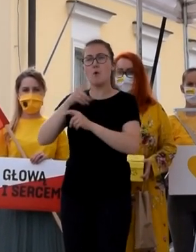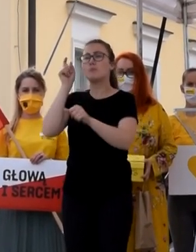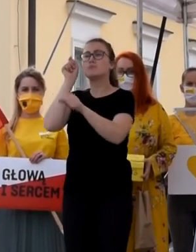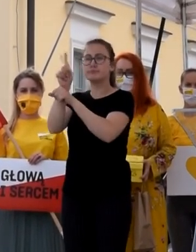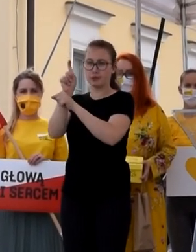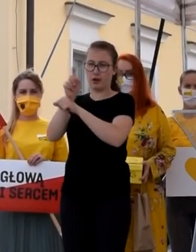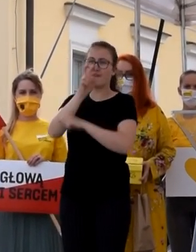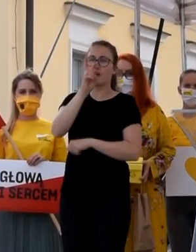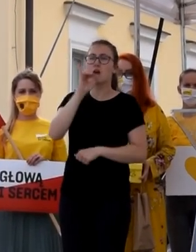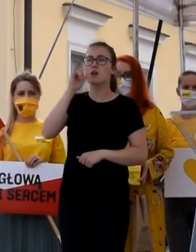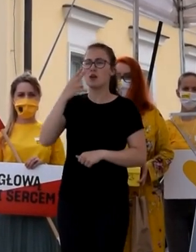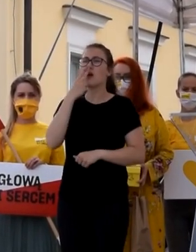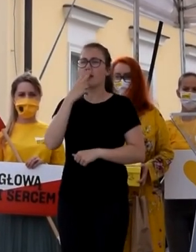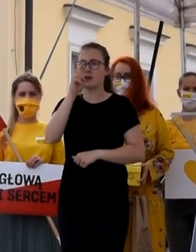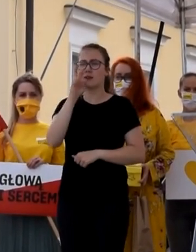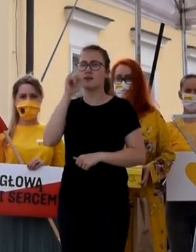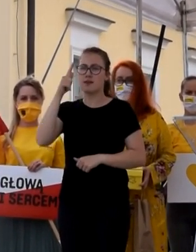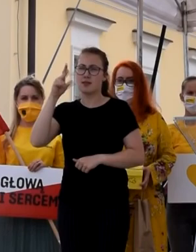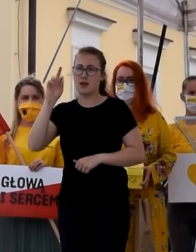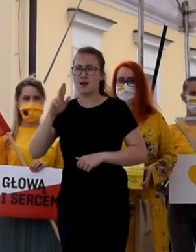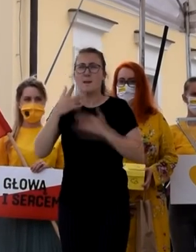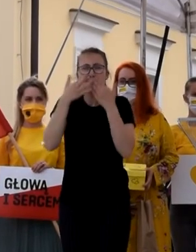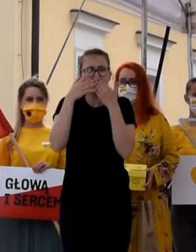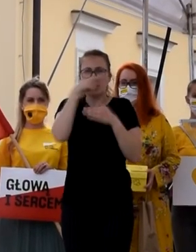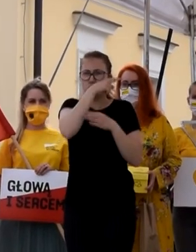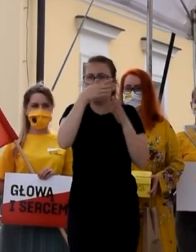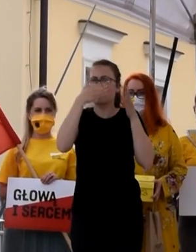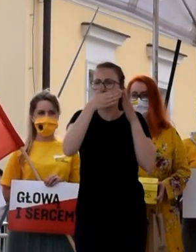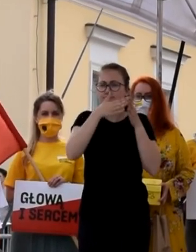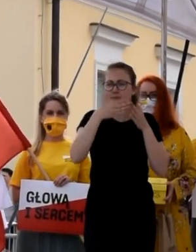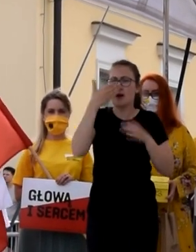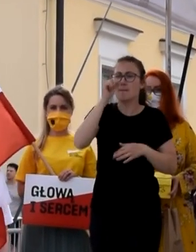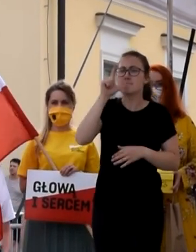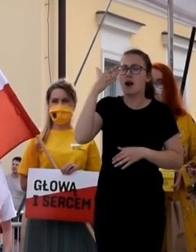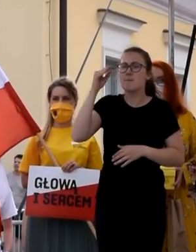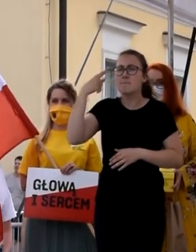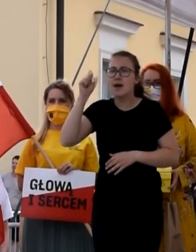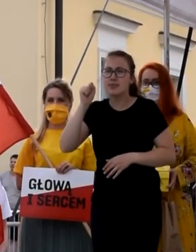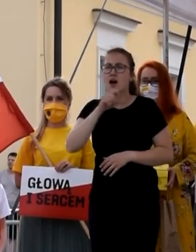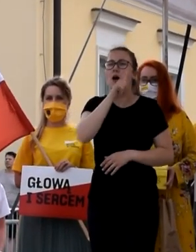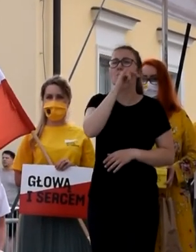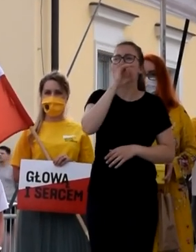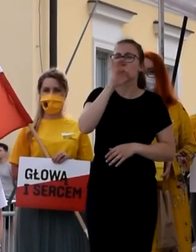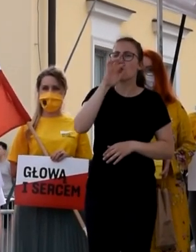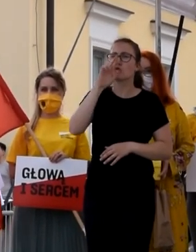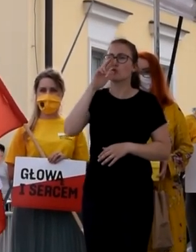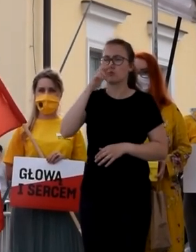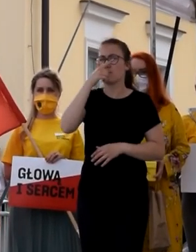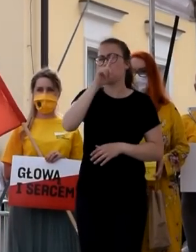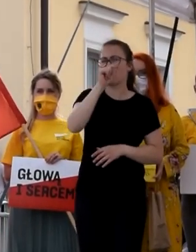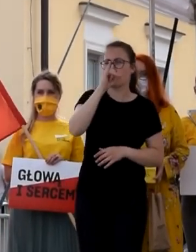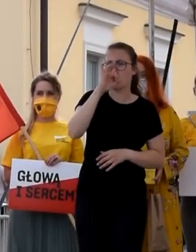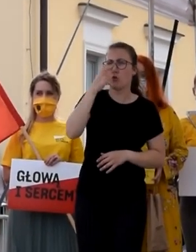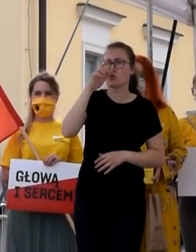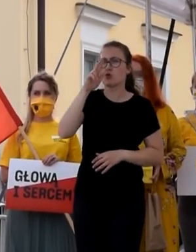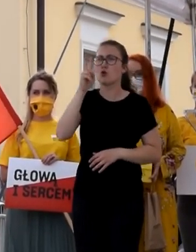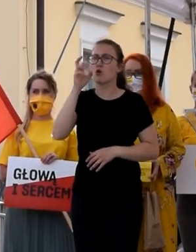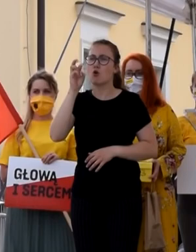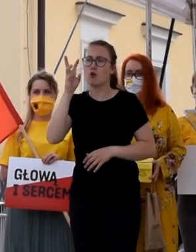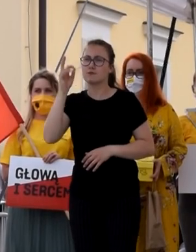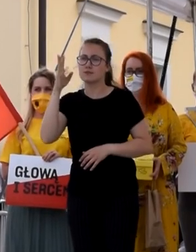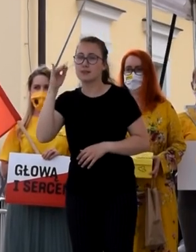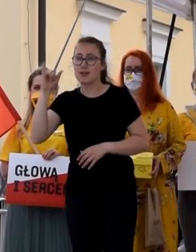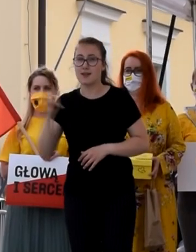hitlerowcom. To tutaj, zaraz, na rogu Malmeda i Piotrkowski. Całe dzieciństwo i młodość na